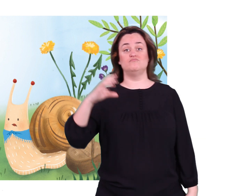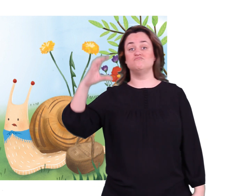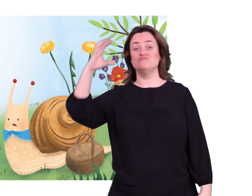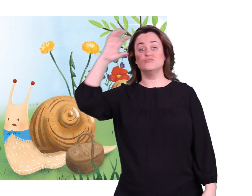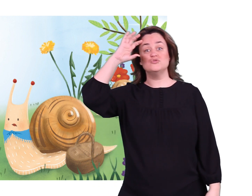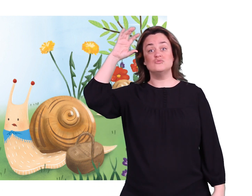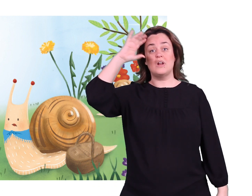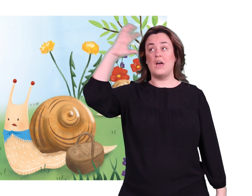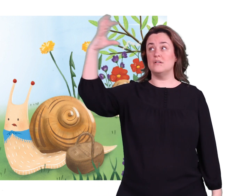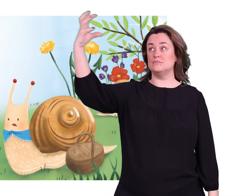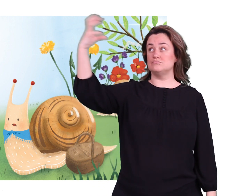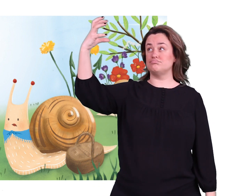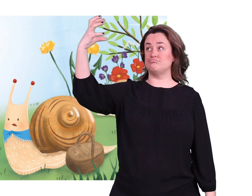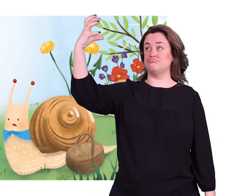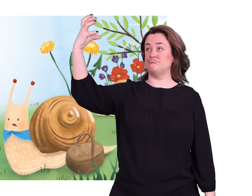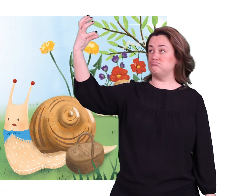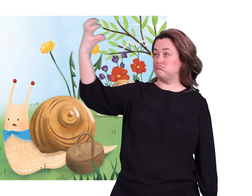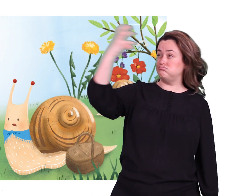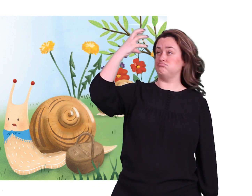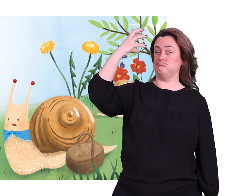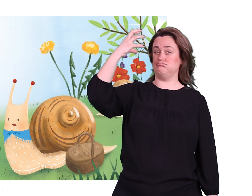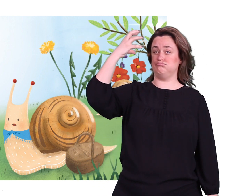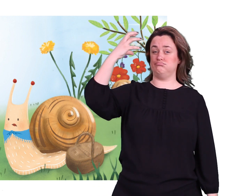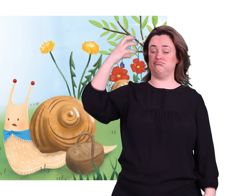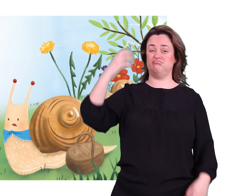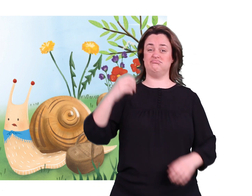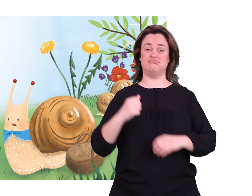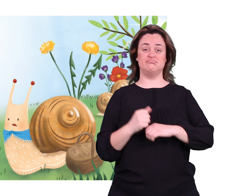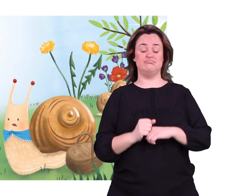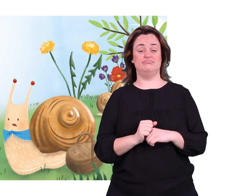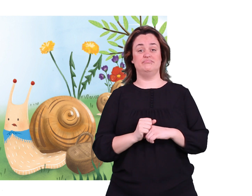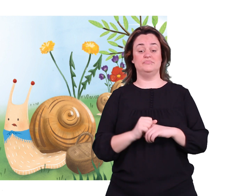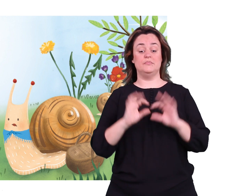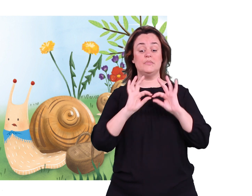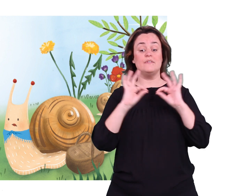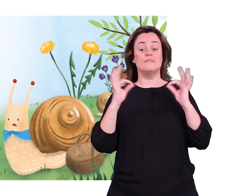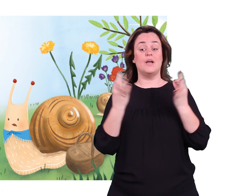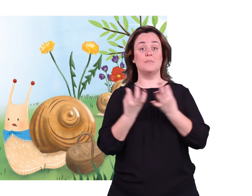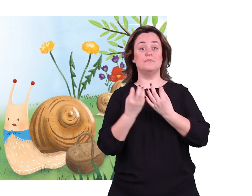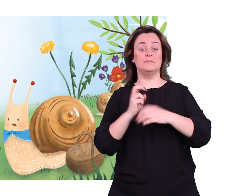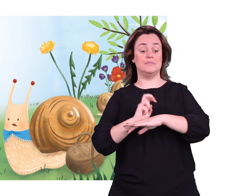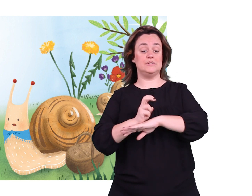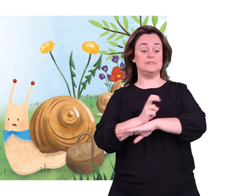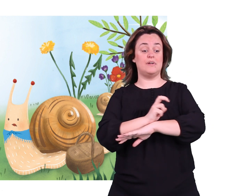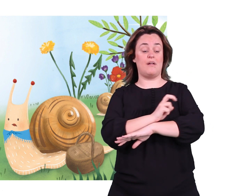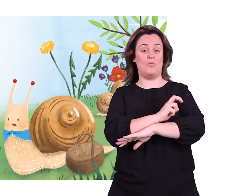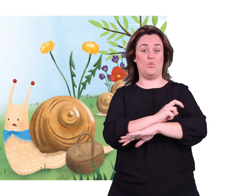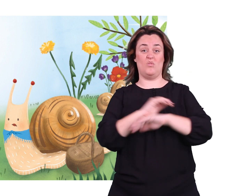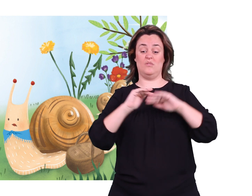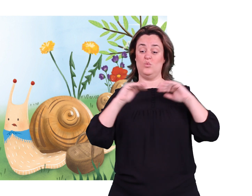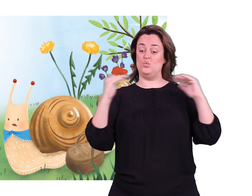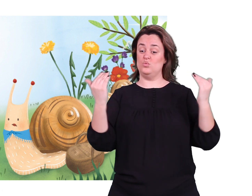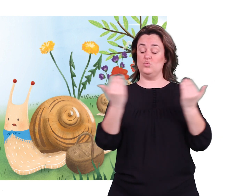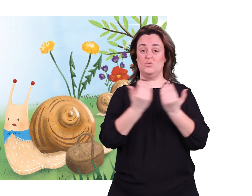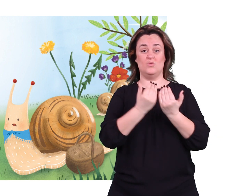journée ne tombe pas à l'eau. Mais le soleil est désormais si brillant que toute la famille escargot